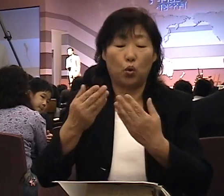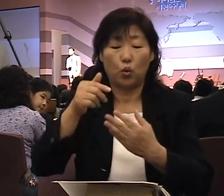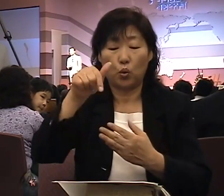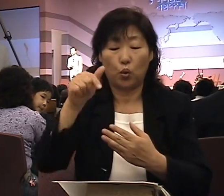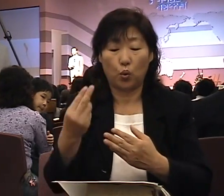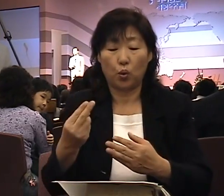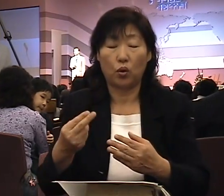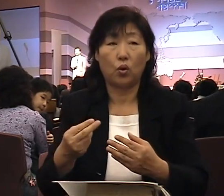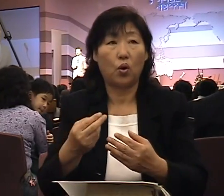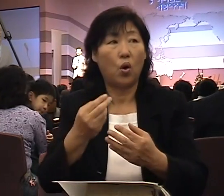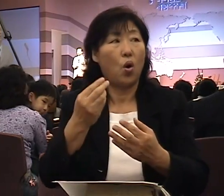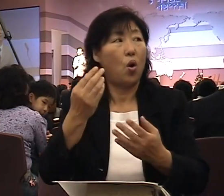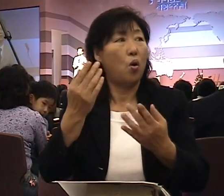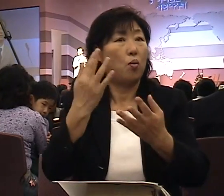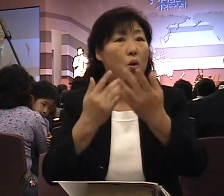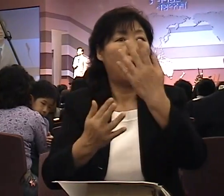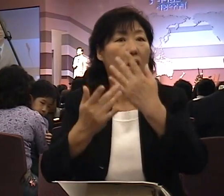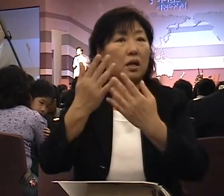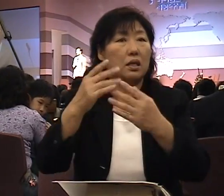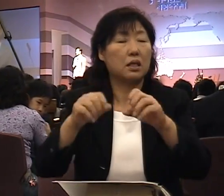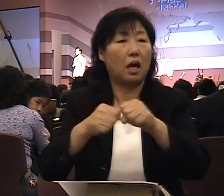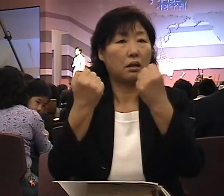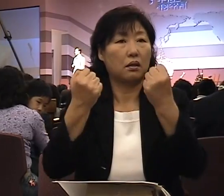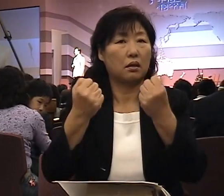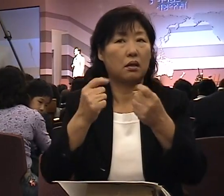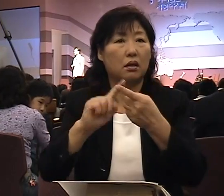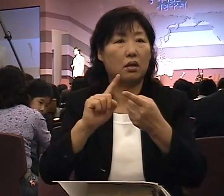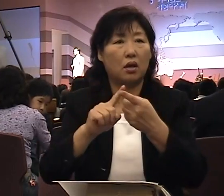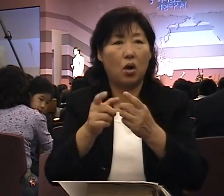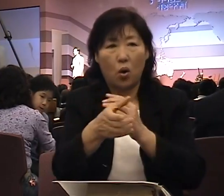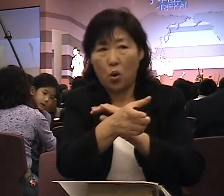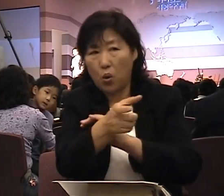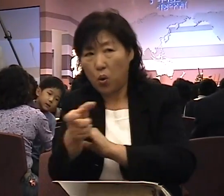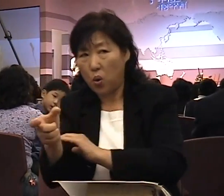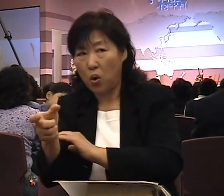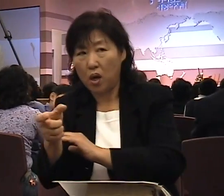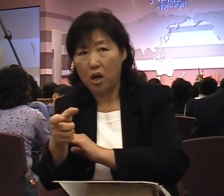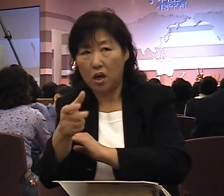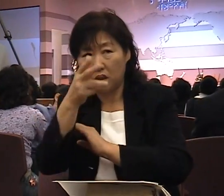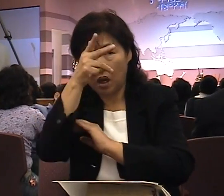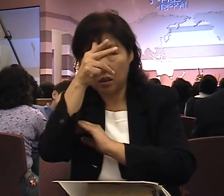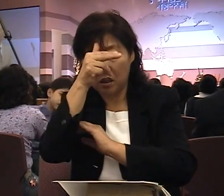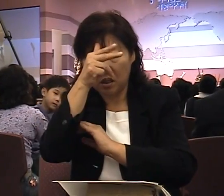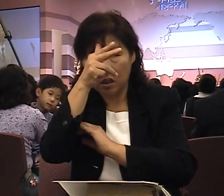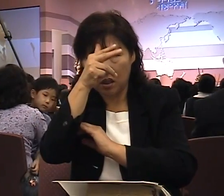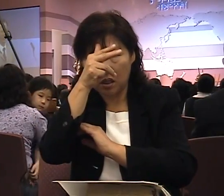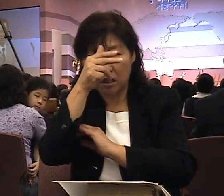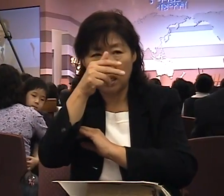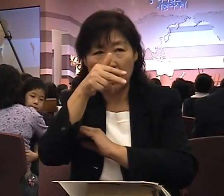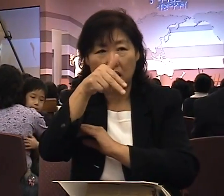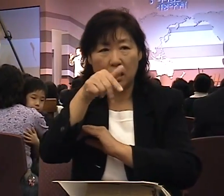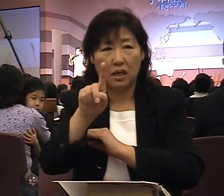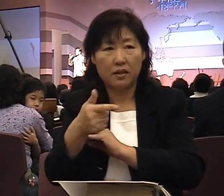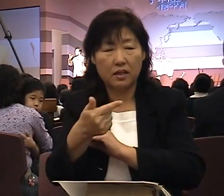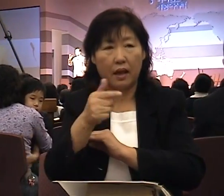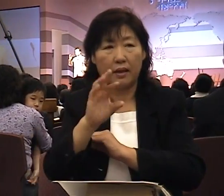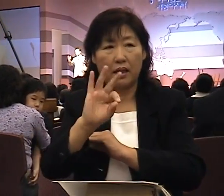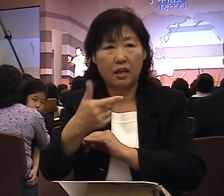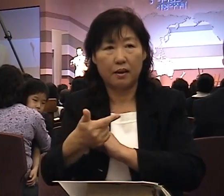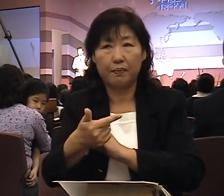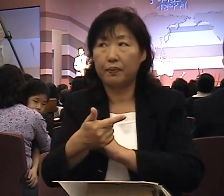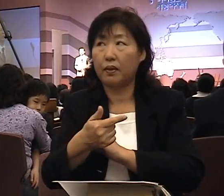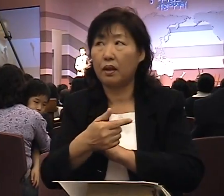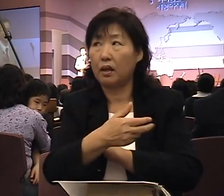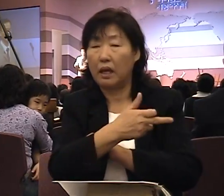이번에 이 화재 사건을 보니까 이 소방대원들, 경찰들이 잔인해요. 잔인하니까